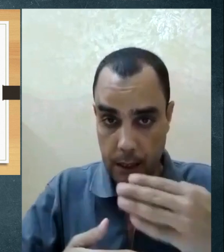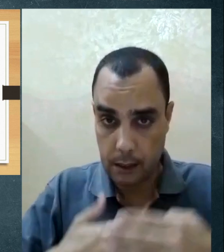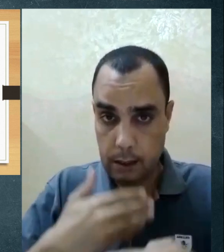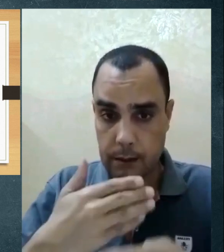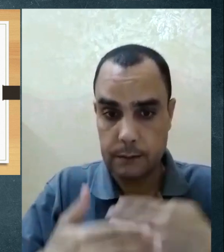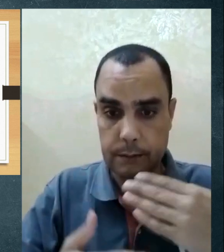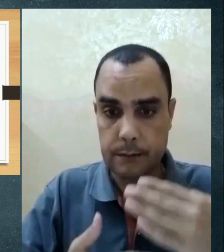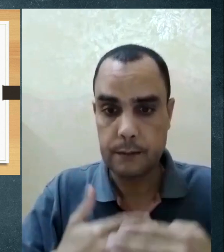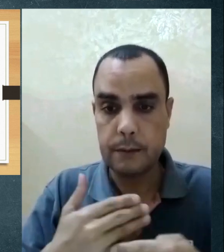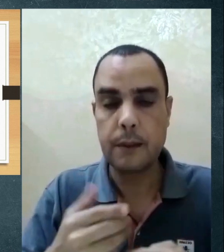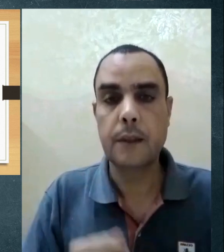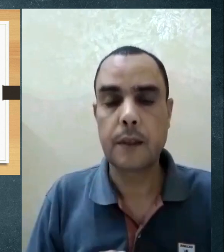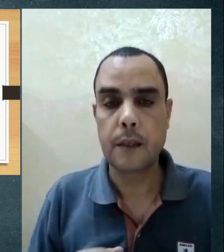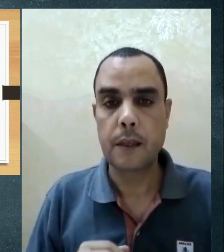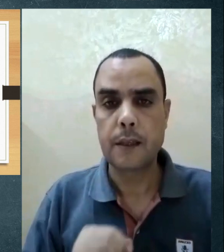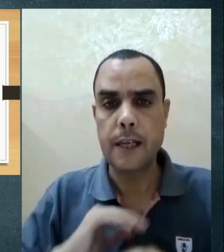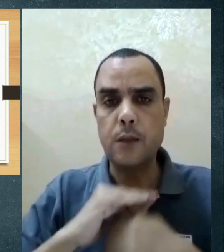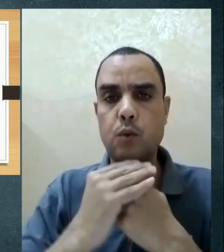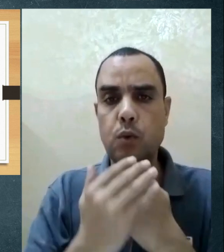علاقة